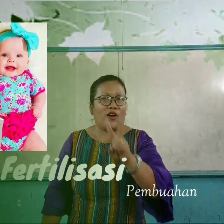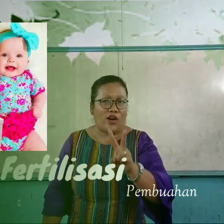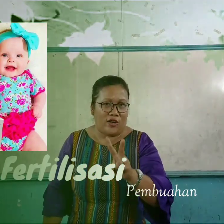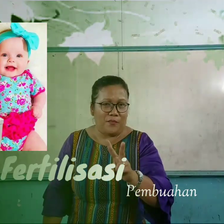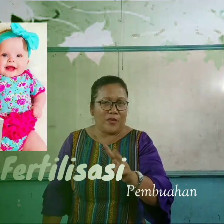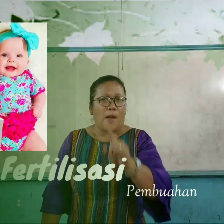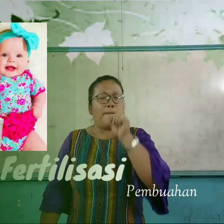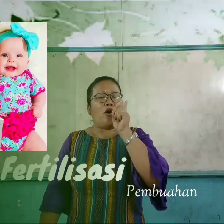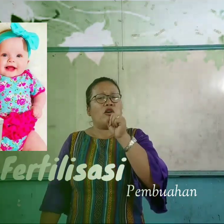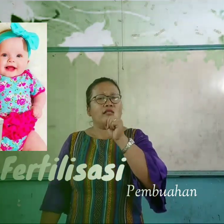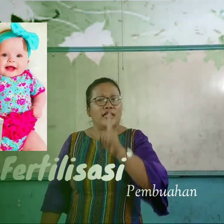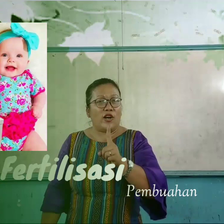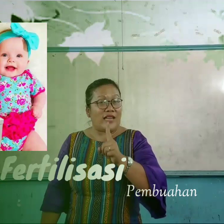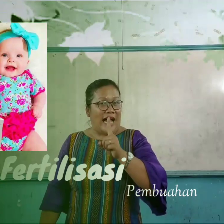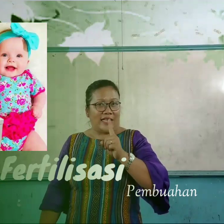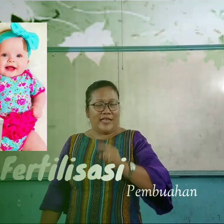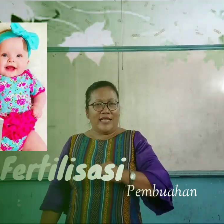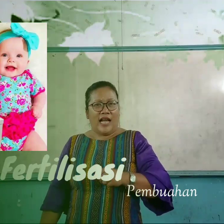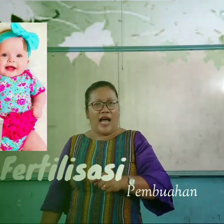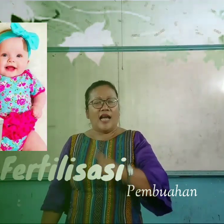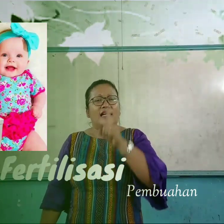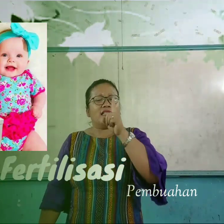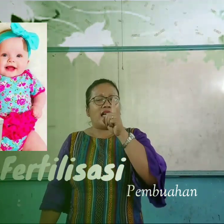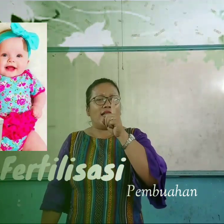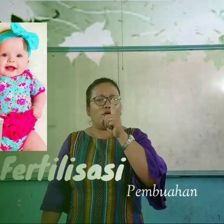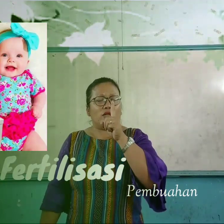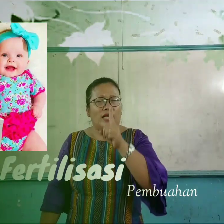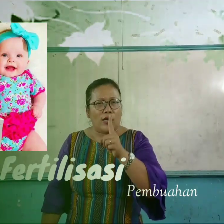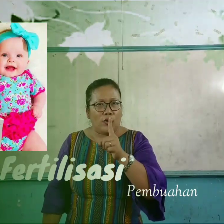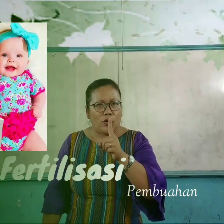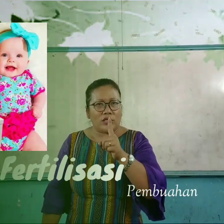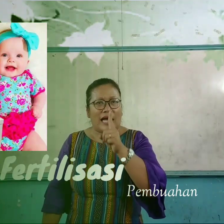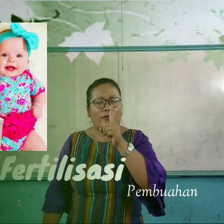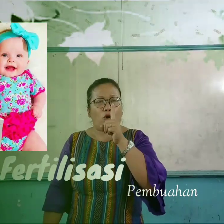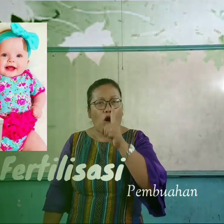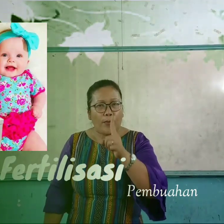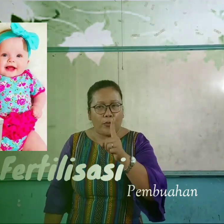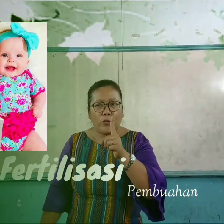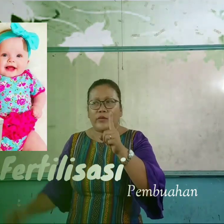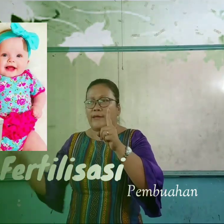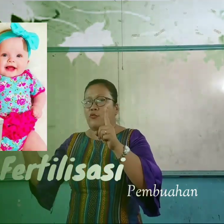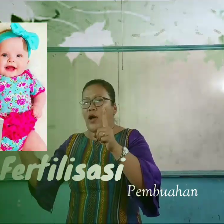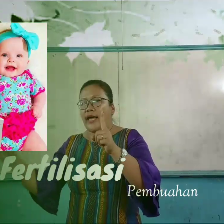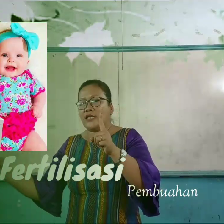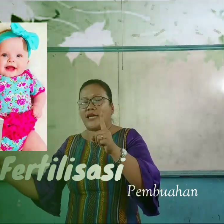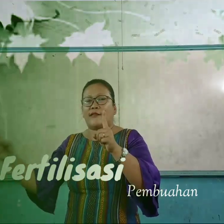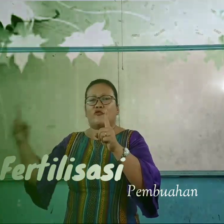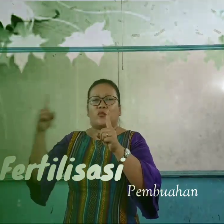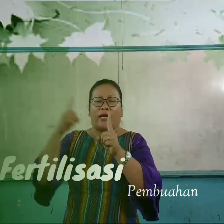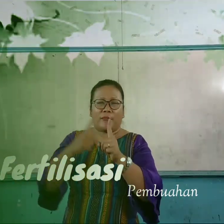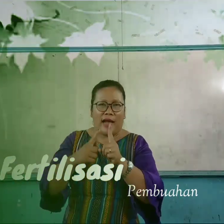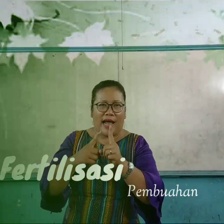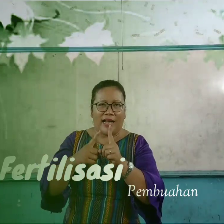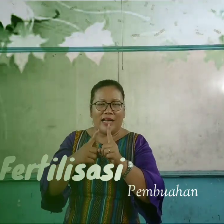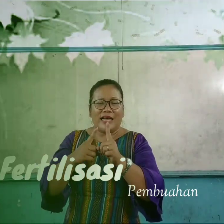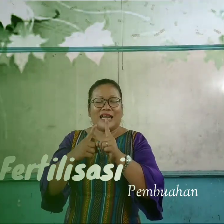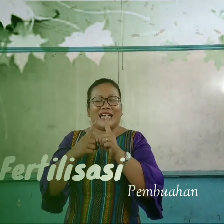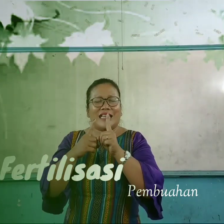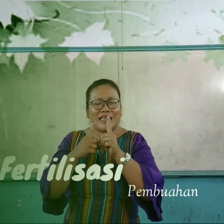dizigot. Monozigot artinya satu telur, satu ovum dibuahi satu sperma.